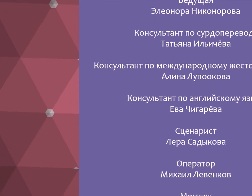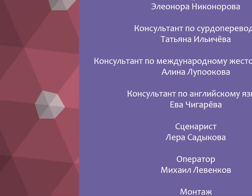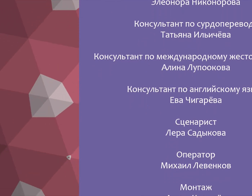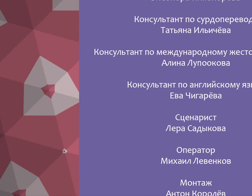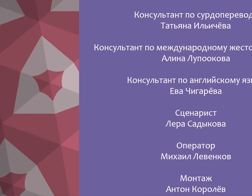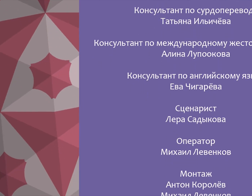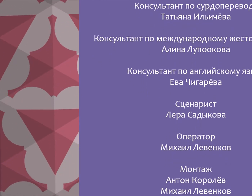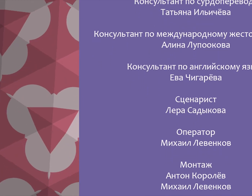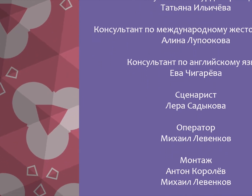Субтитры подогнал «Симон»!